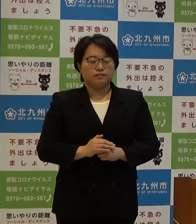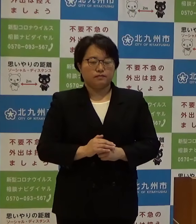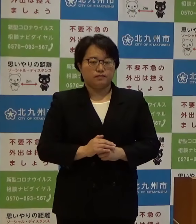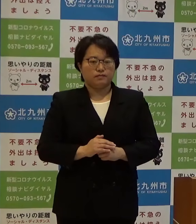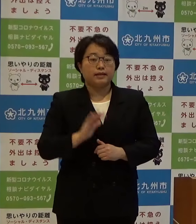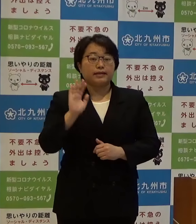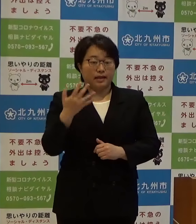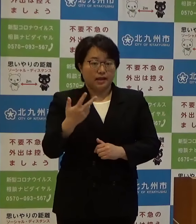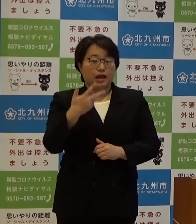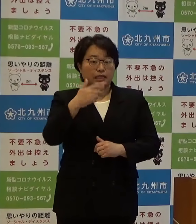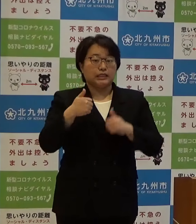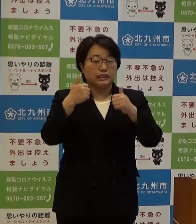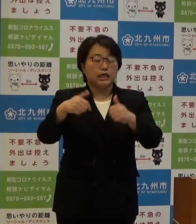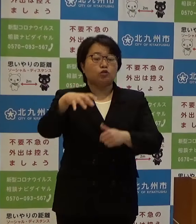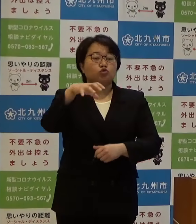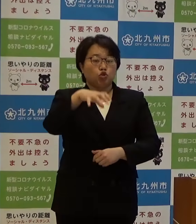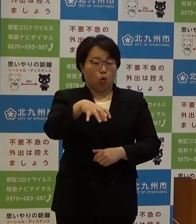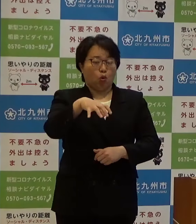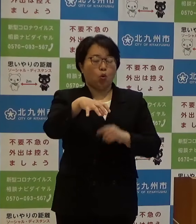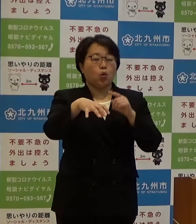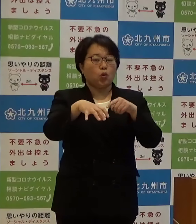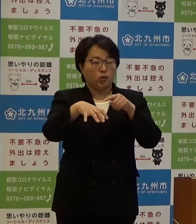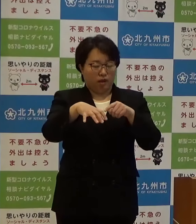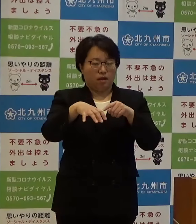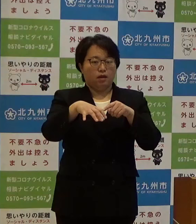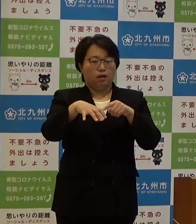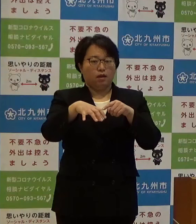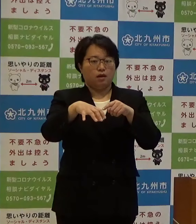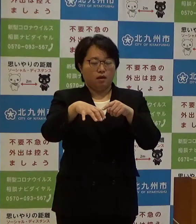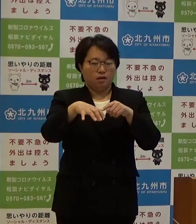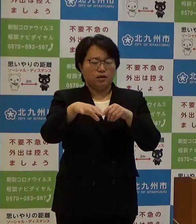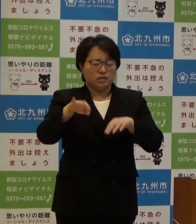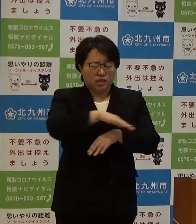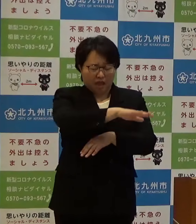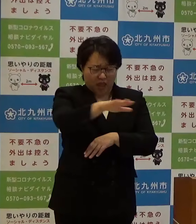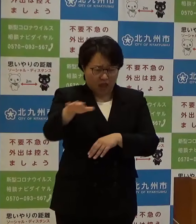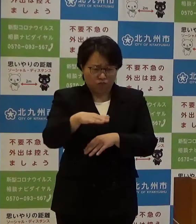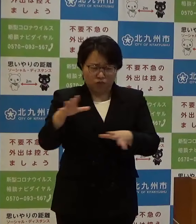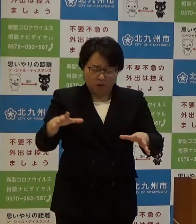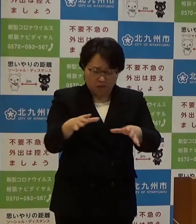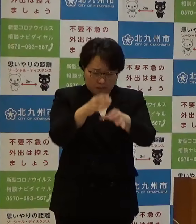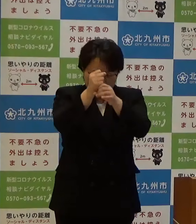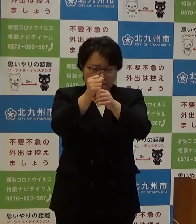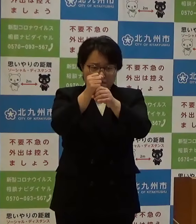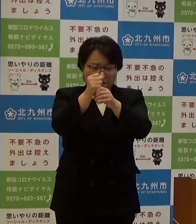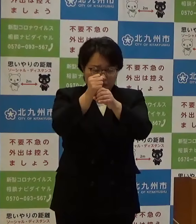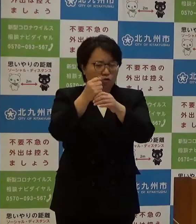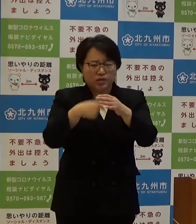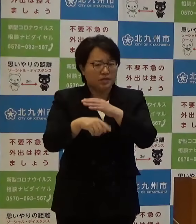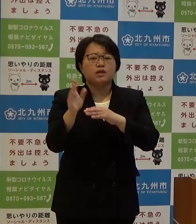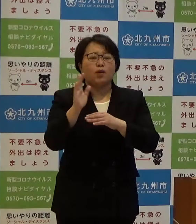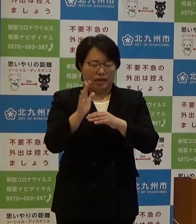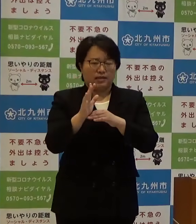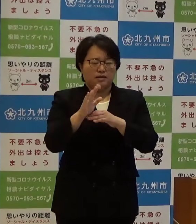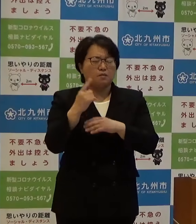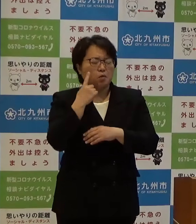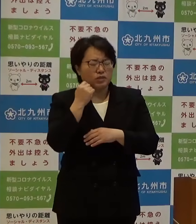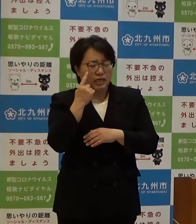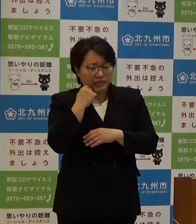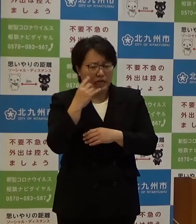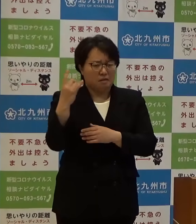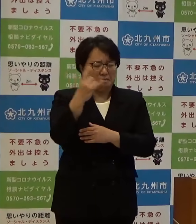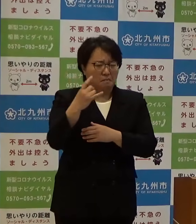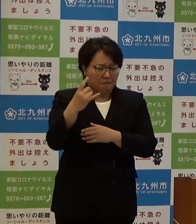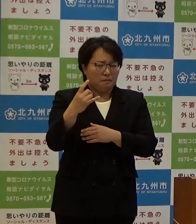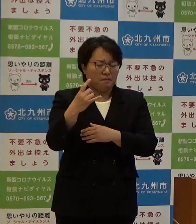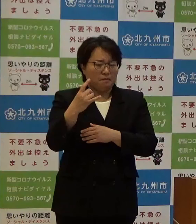の、方でですね、全体をどれだけ把握しているか、このデマでありますとかいろんな